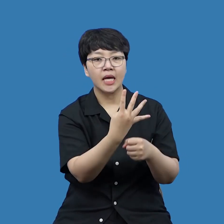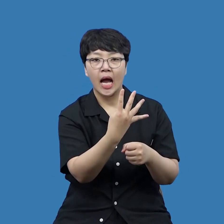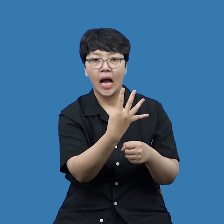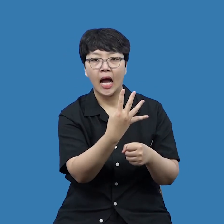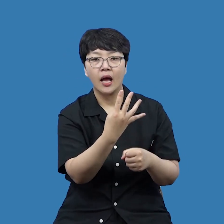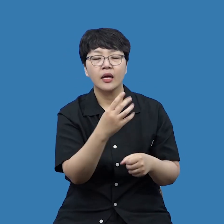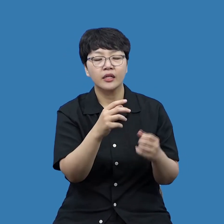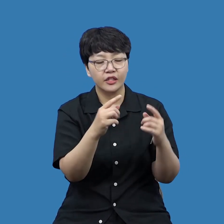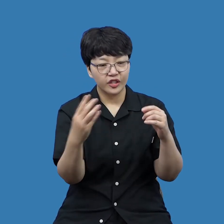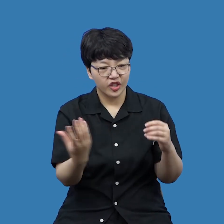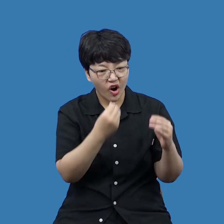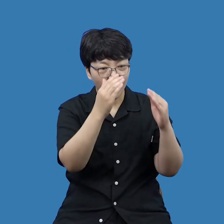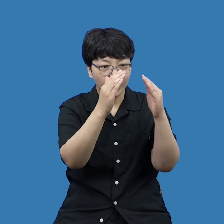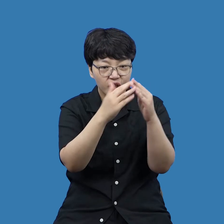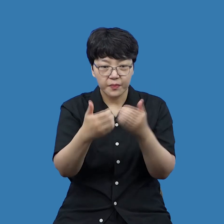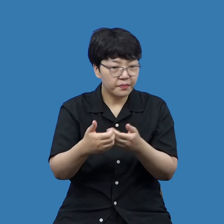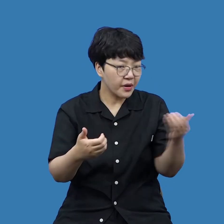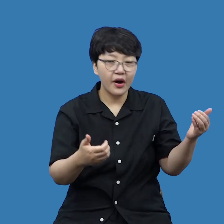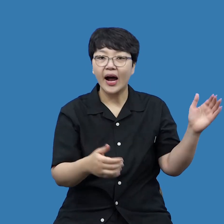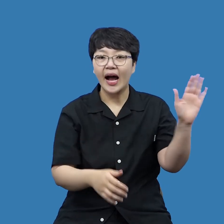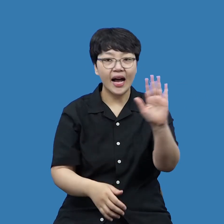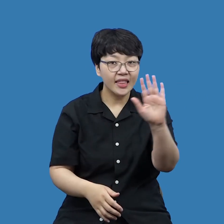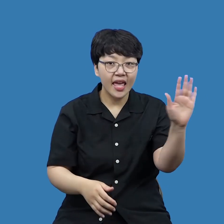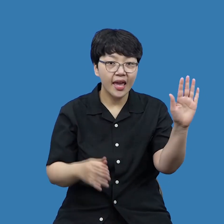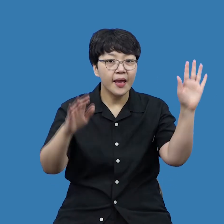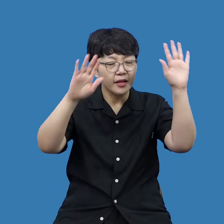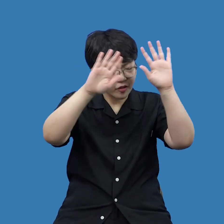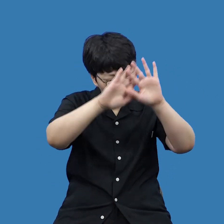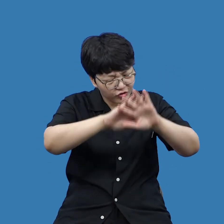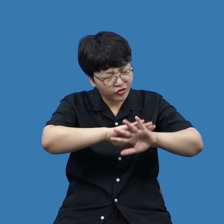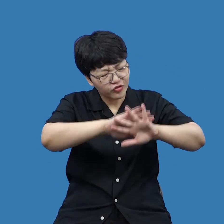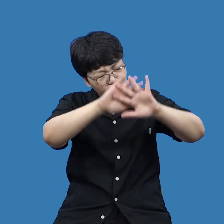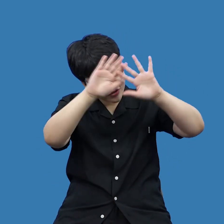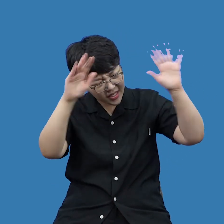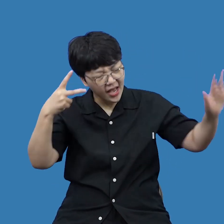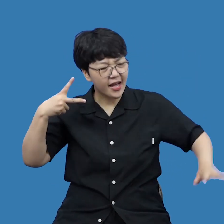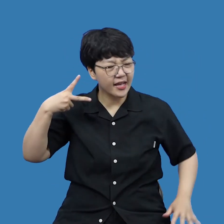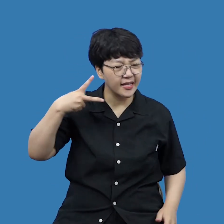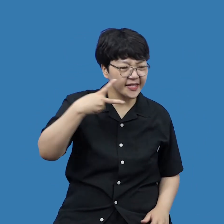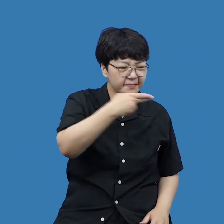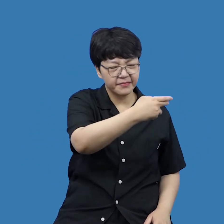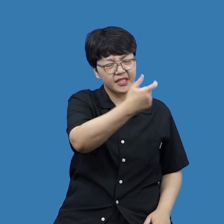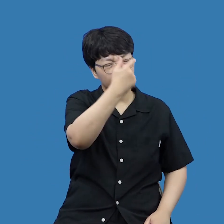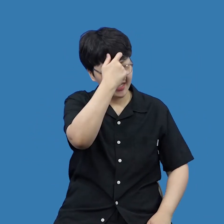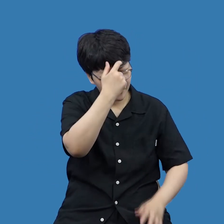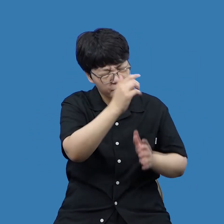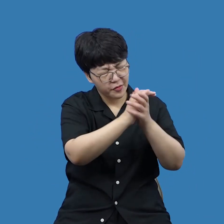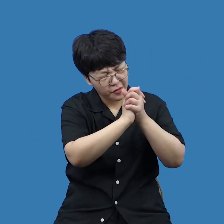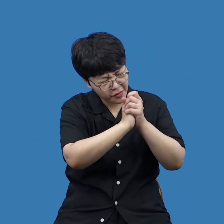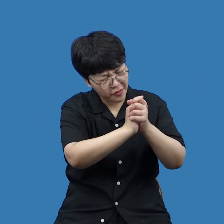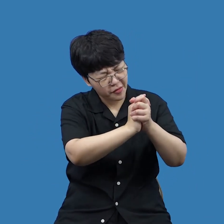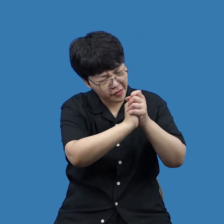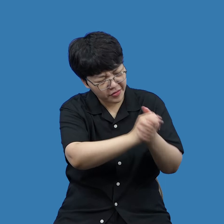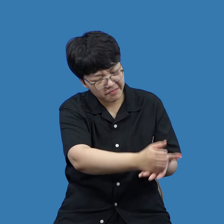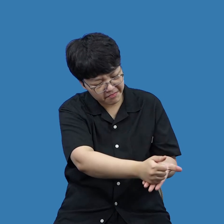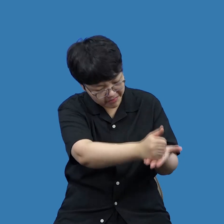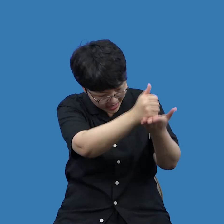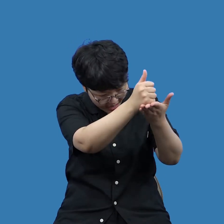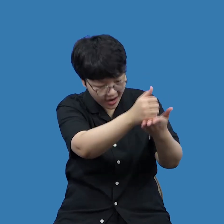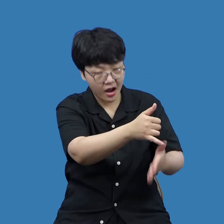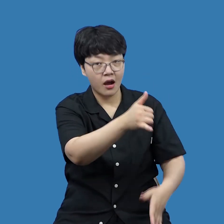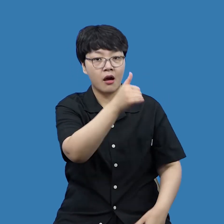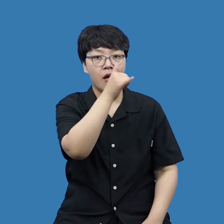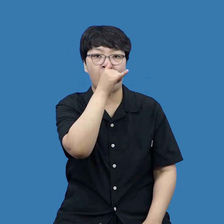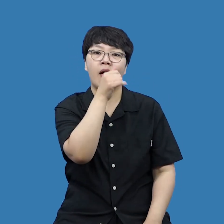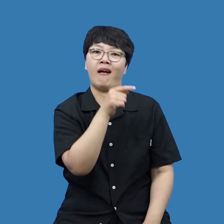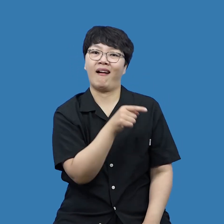사람이 성전을 떠나지 아니하고 주야로 금식하며 기도함으로 섬기더니.